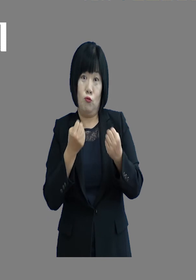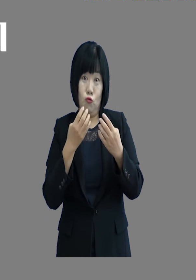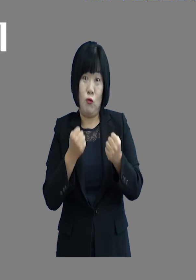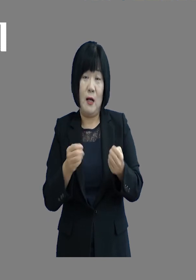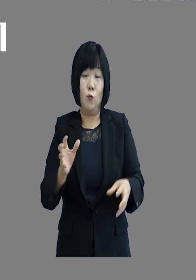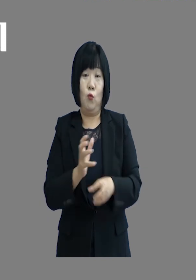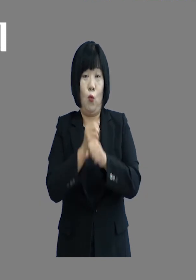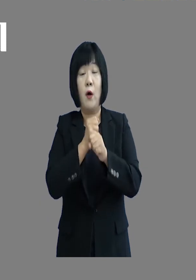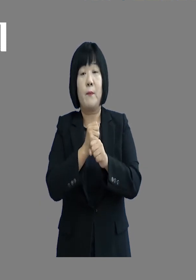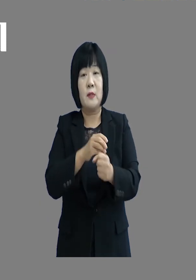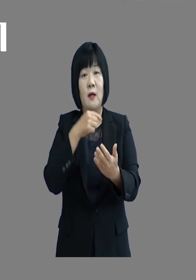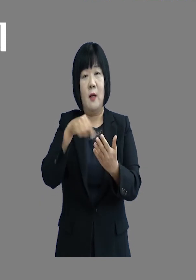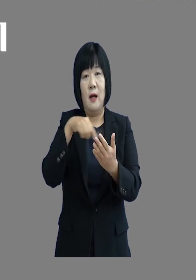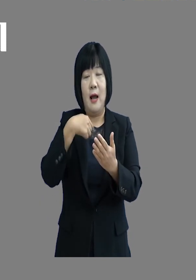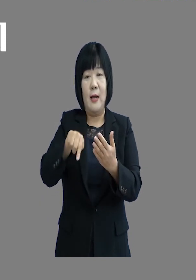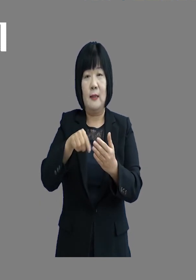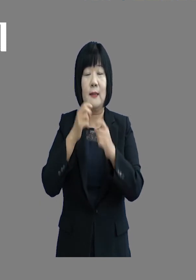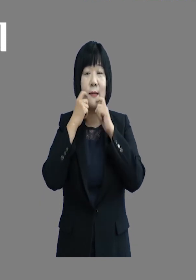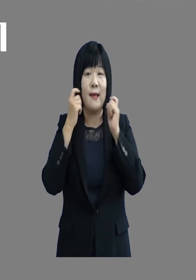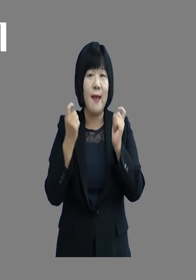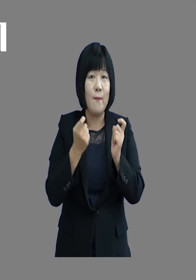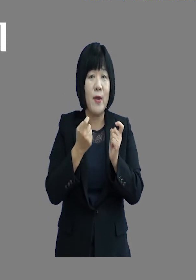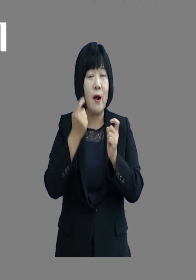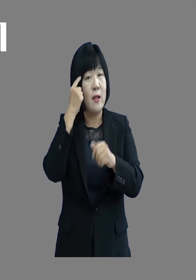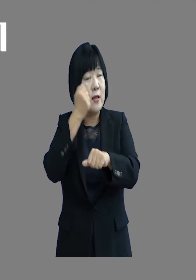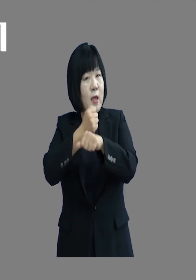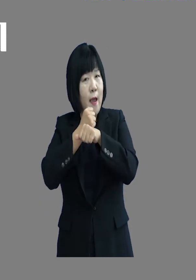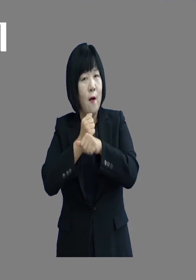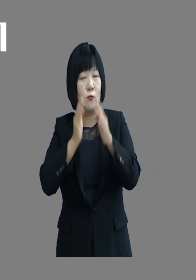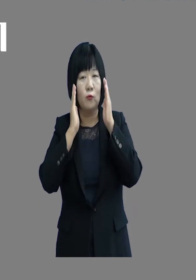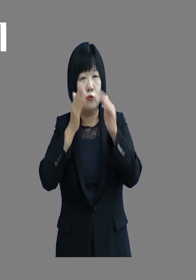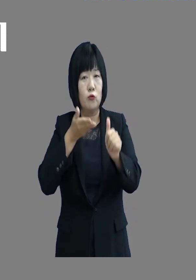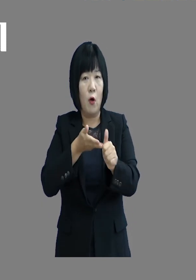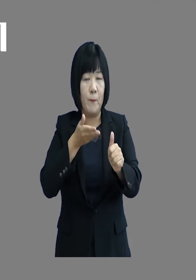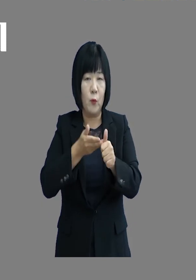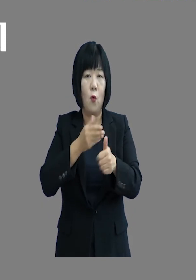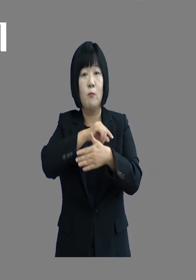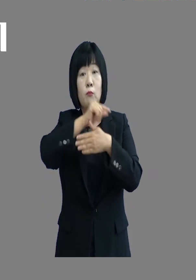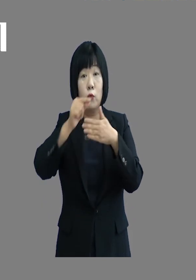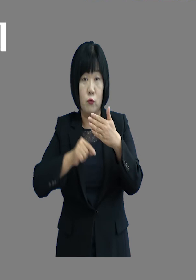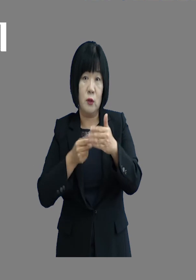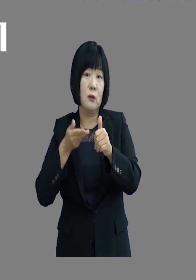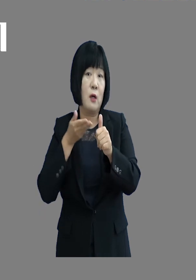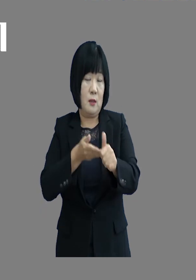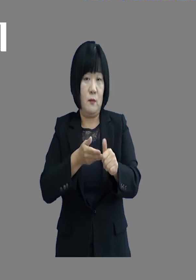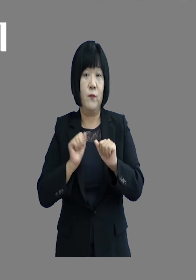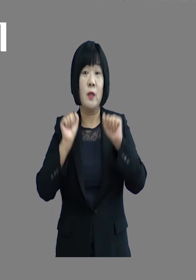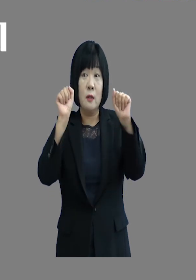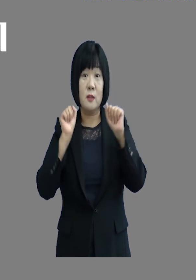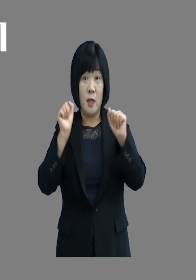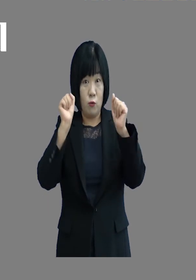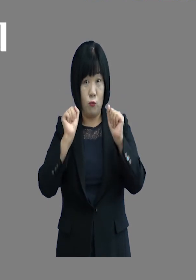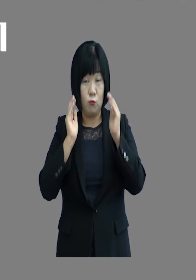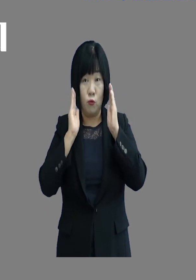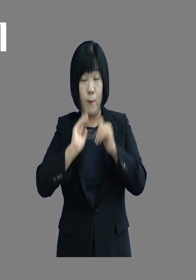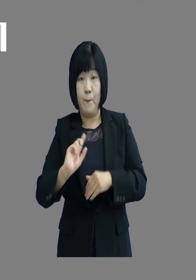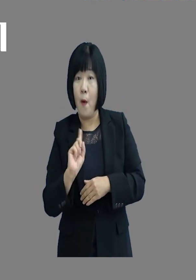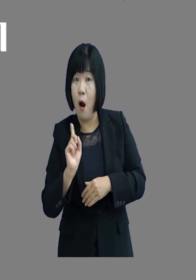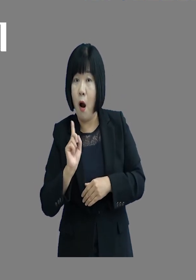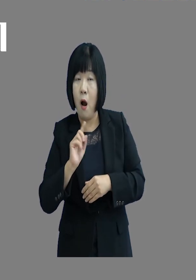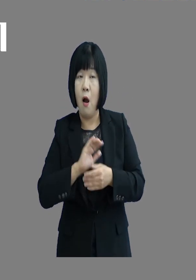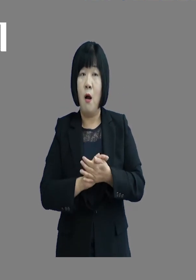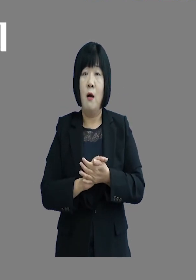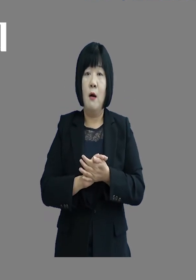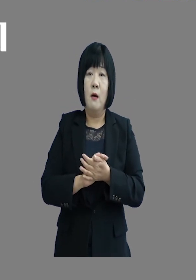된 그런 개별 연구 수업이나 프로젝트 수업이나 이런 것도 많이 하고, 이제 뭐 체육 수업이라고 할 수 있는 어떤 몸놀이